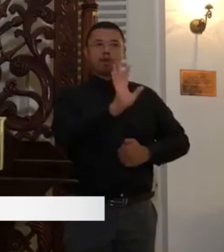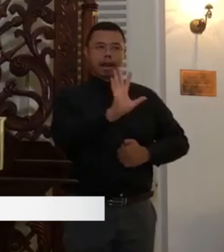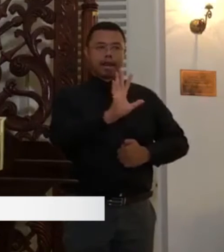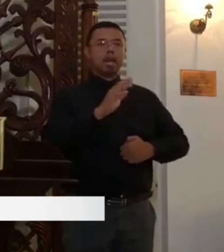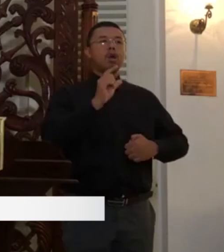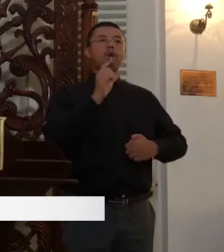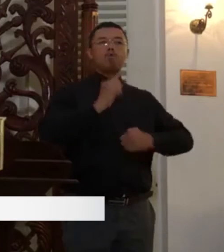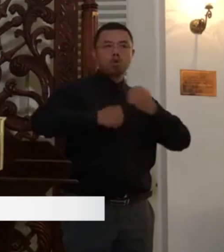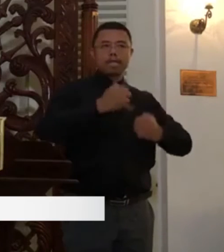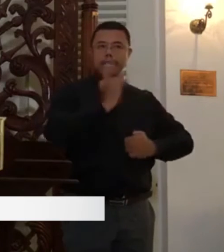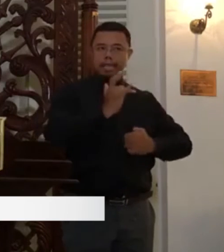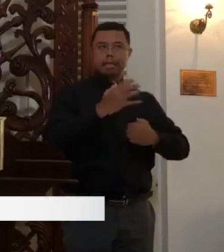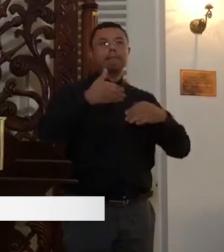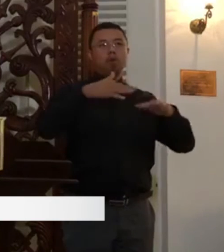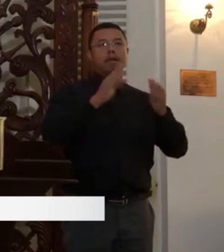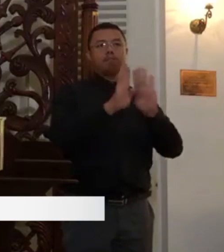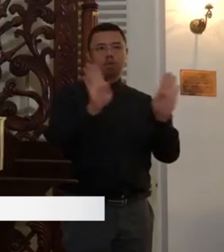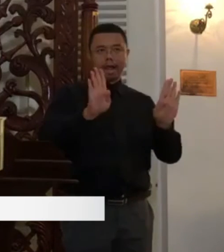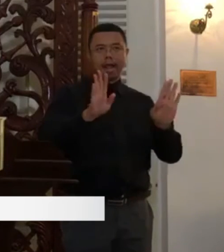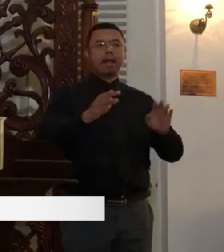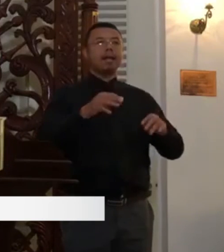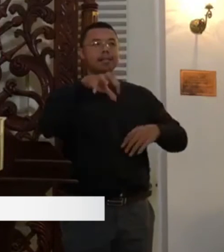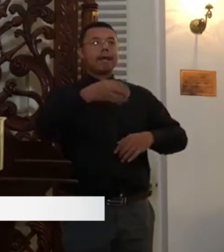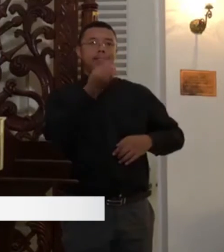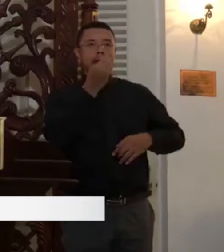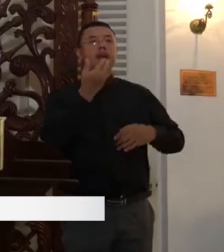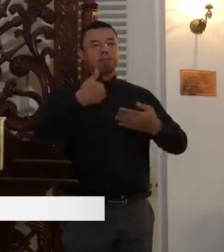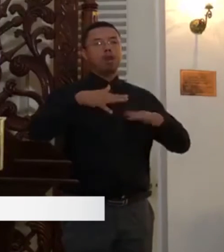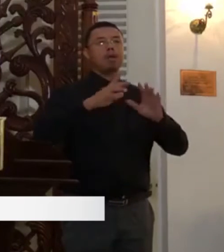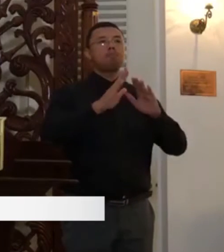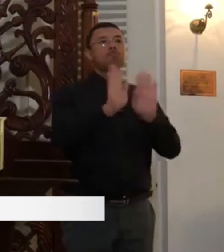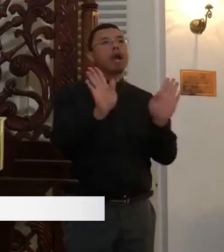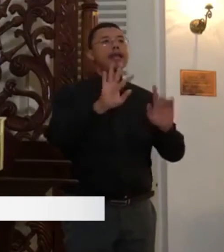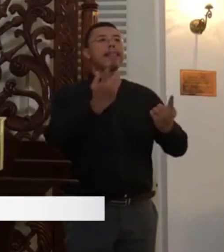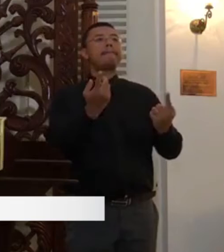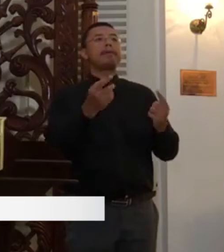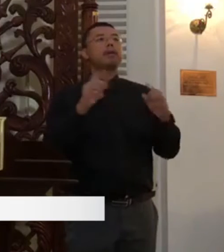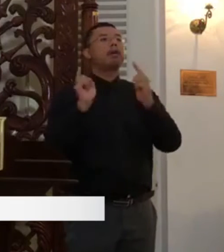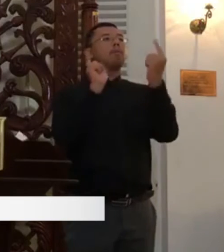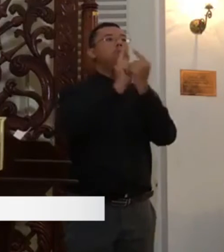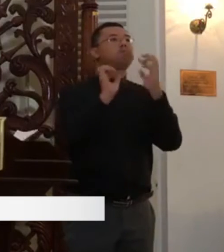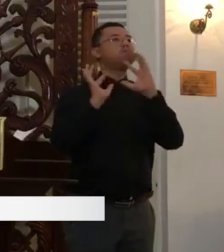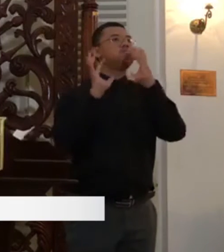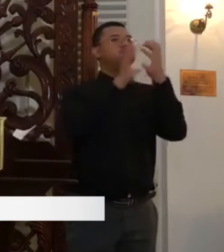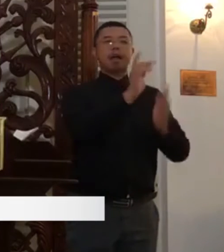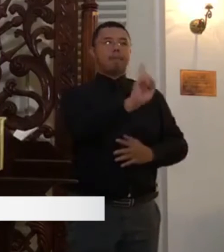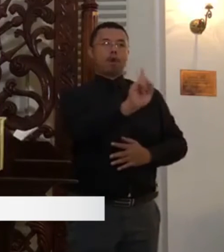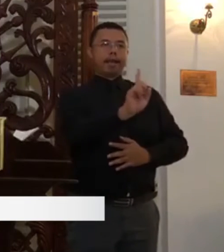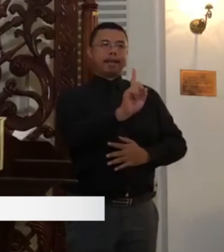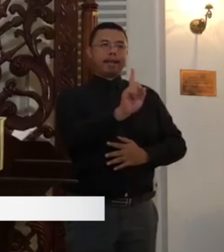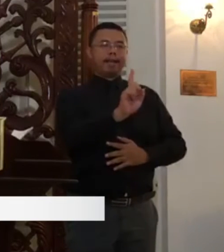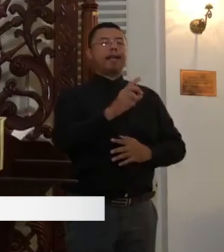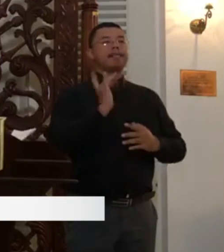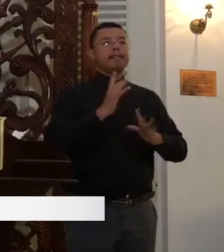usaha rumah makannya, tetapi menghentikan interaksi antar orang di rumah makan. Jadi kegiatan itu